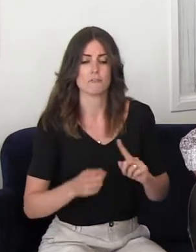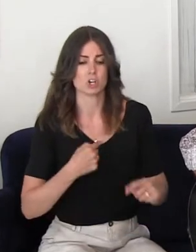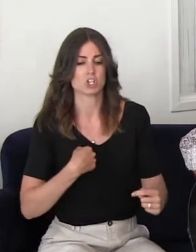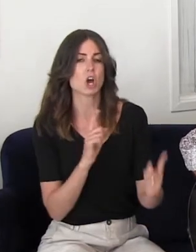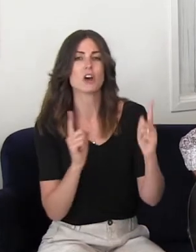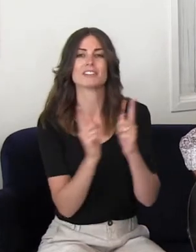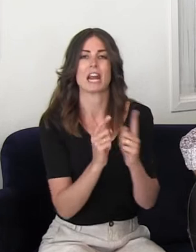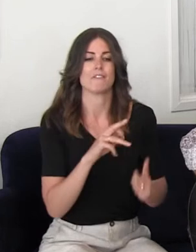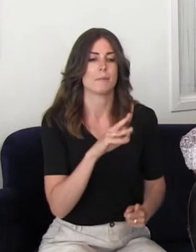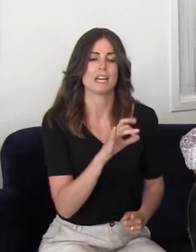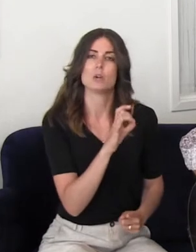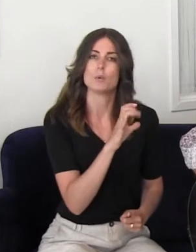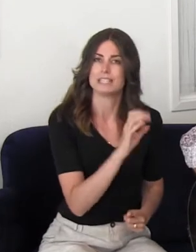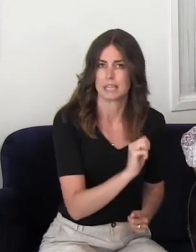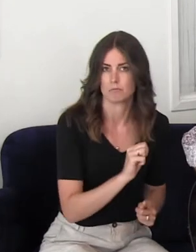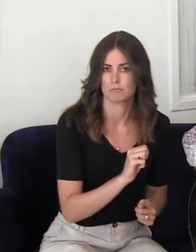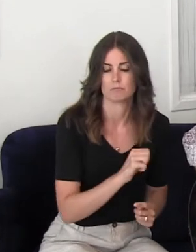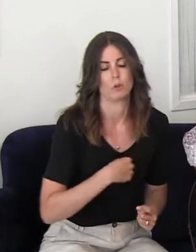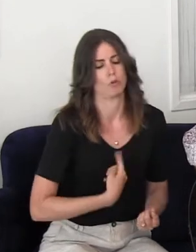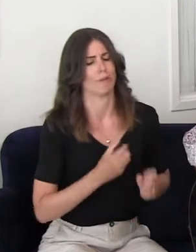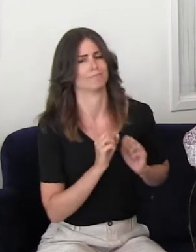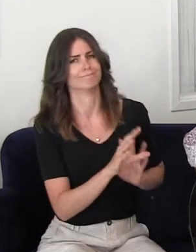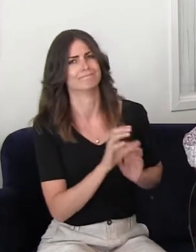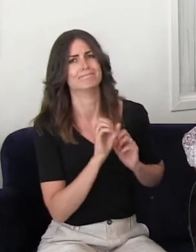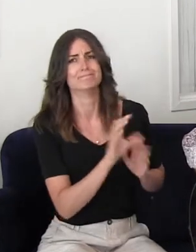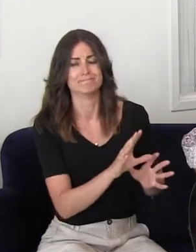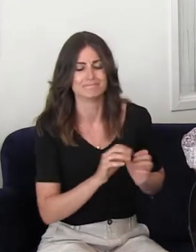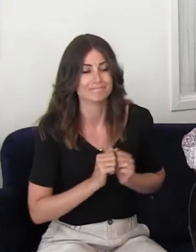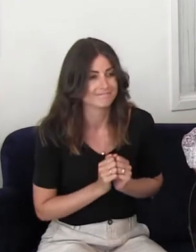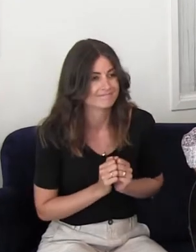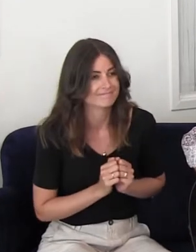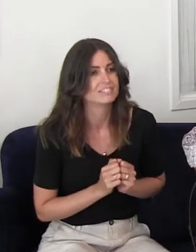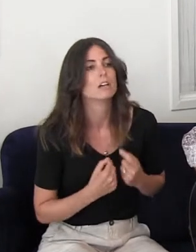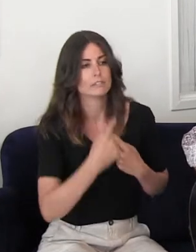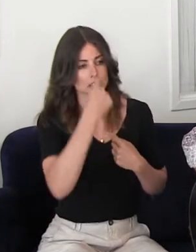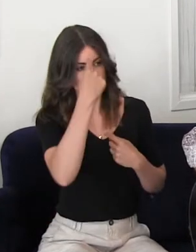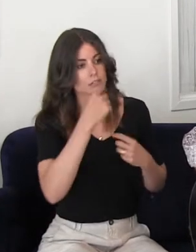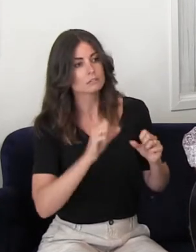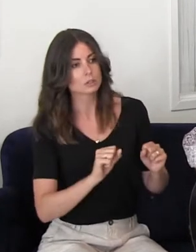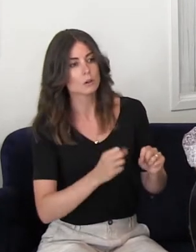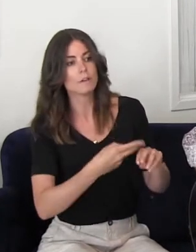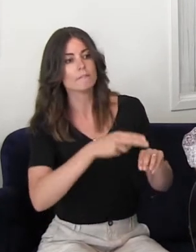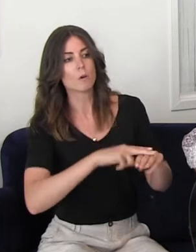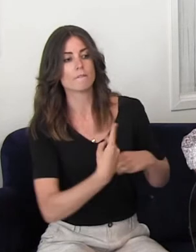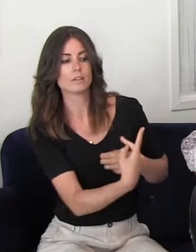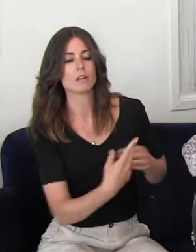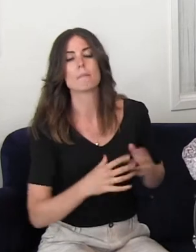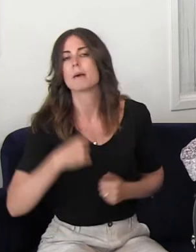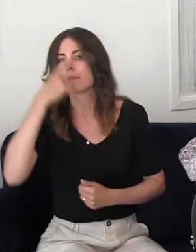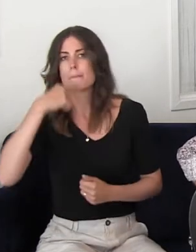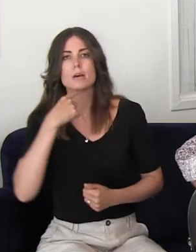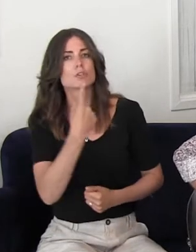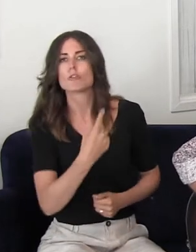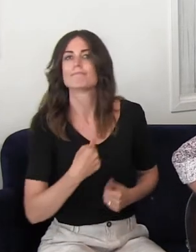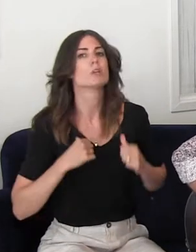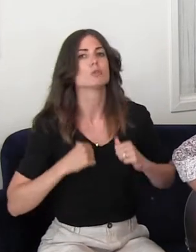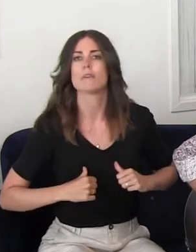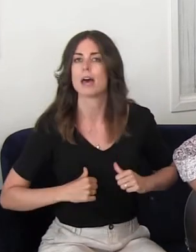Först träffade jag Marie-Louise och jösses vad jag blev kär. Vi tänkte väl han förlov oss, men min pappa sa